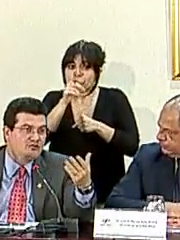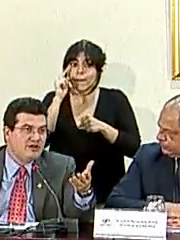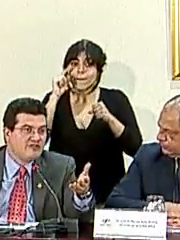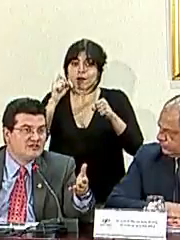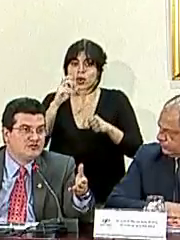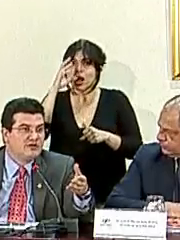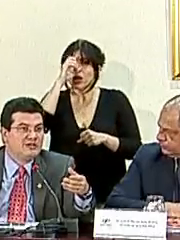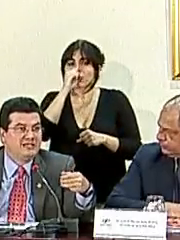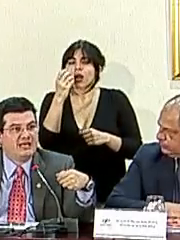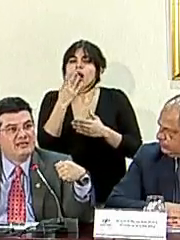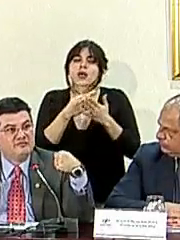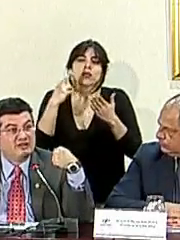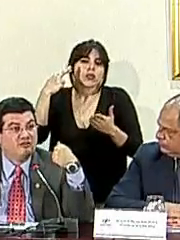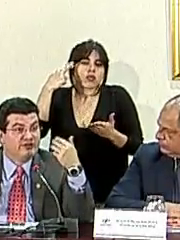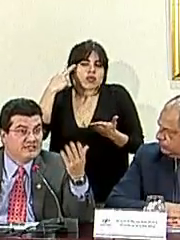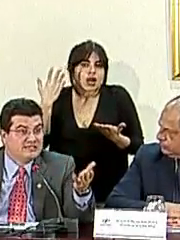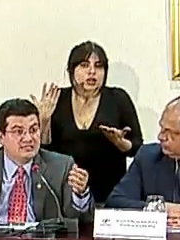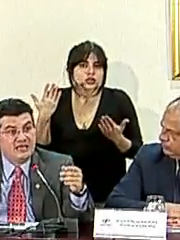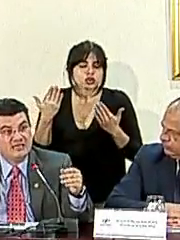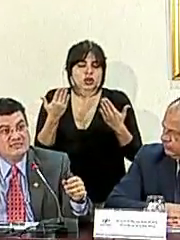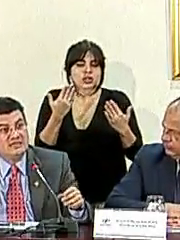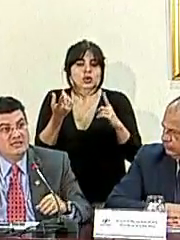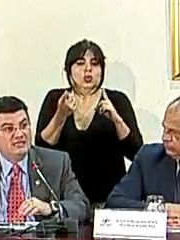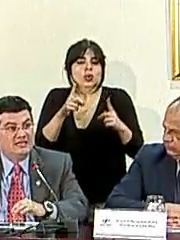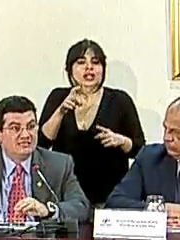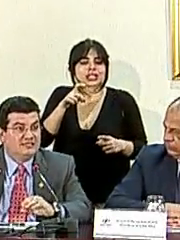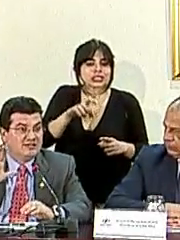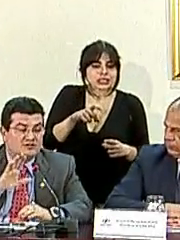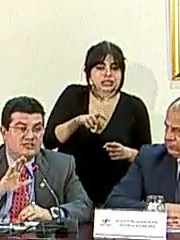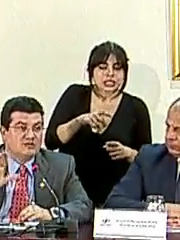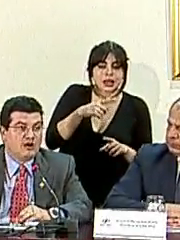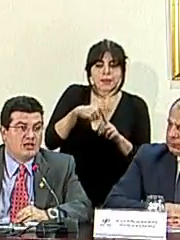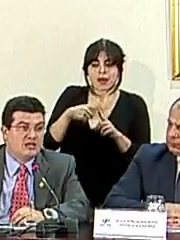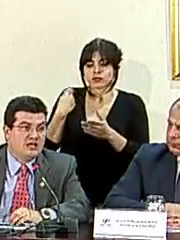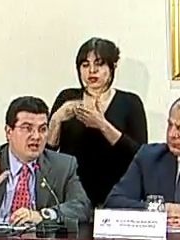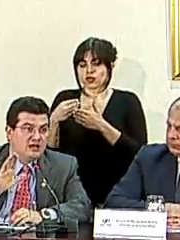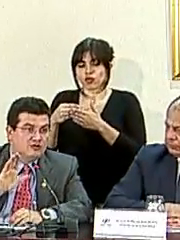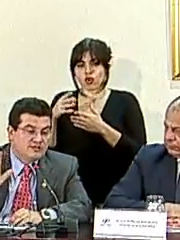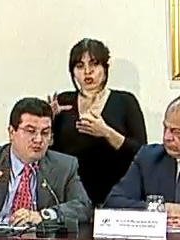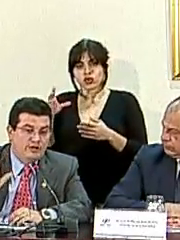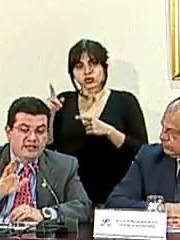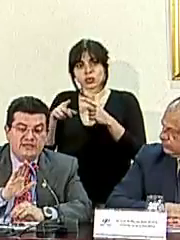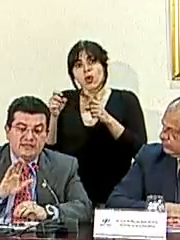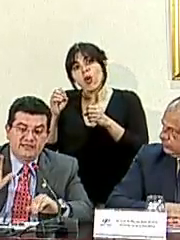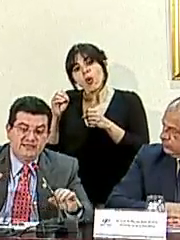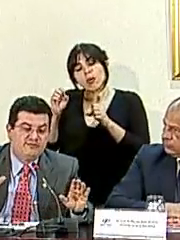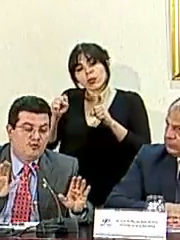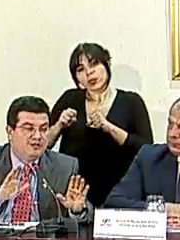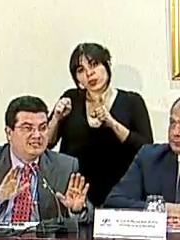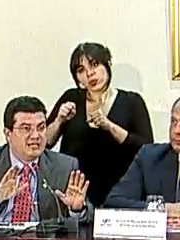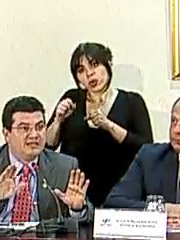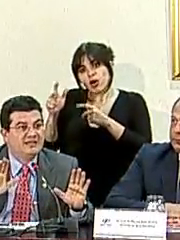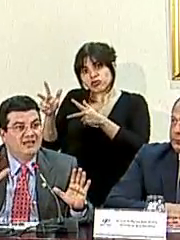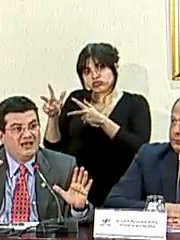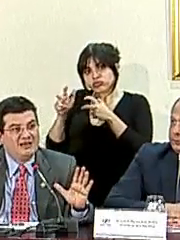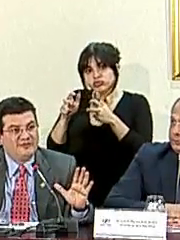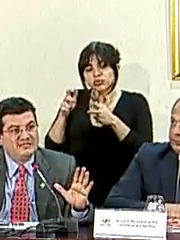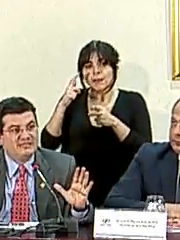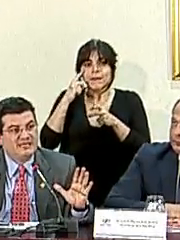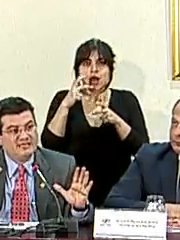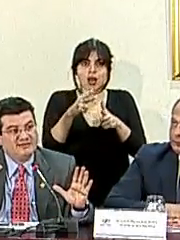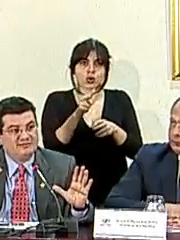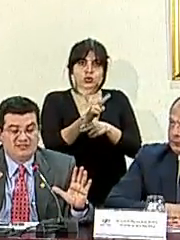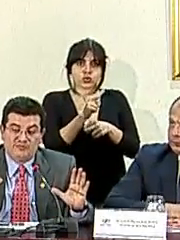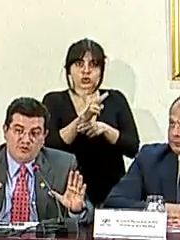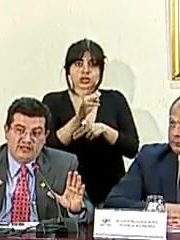tener alguna razonabilidad entre las necesidades y los dineros que se van o se pueden movilizar, a la